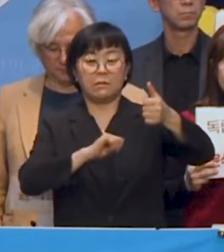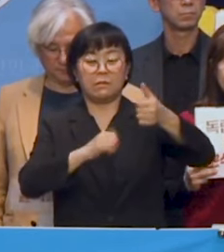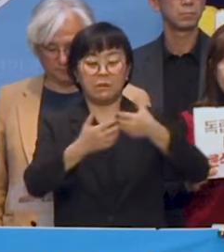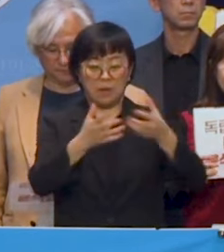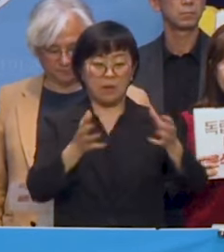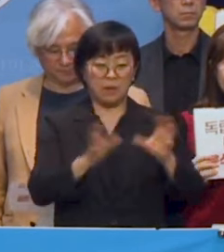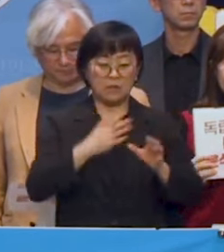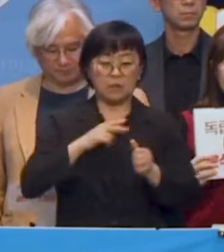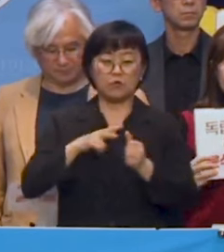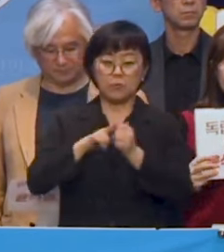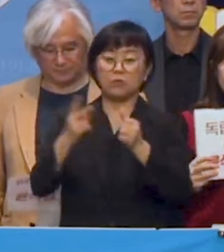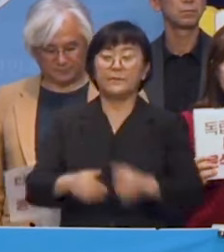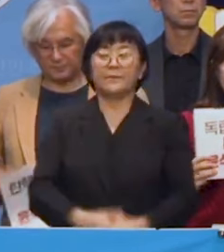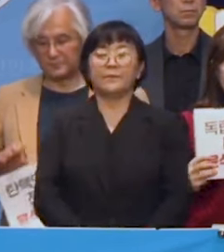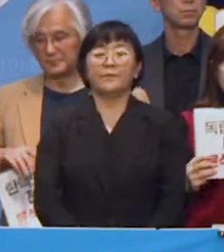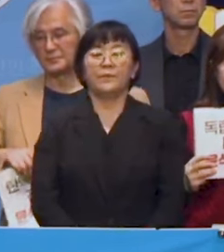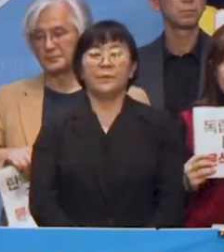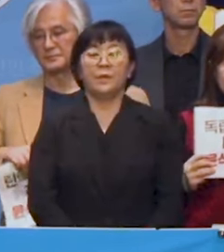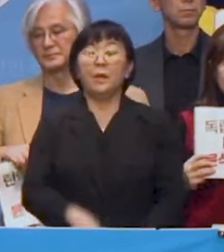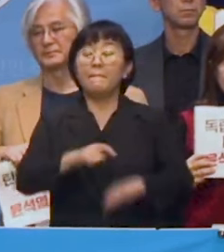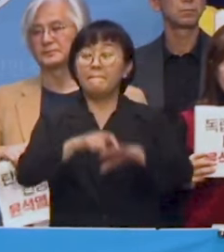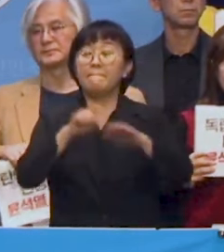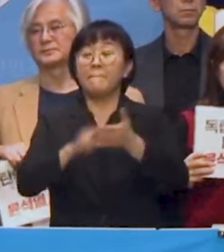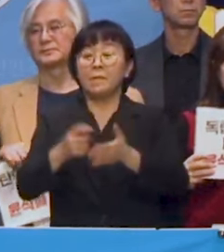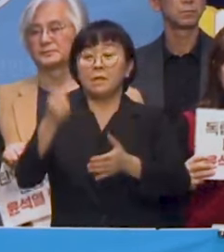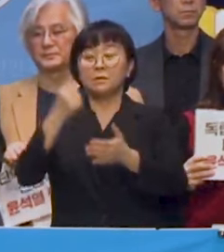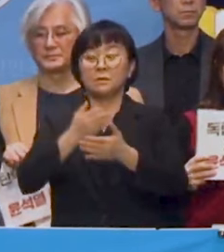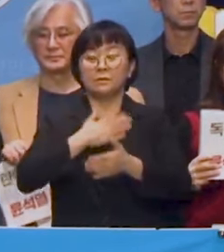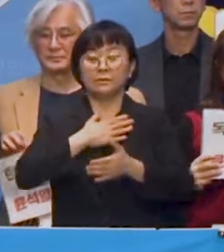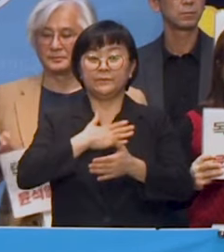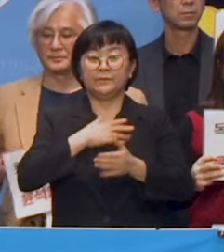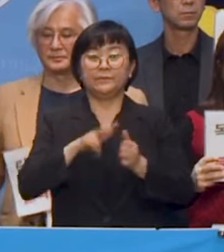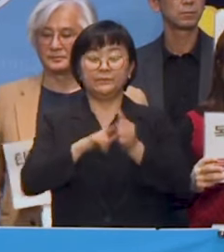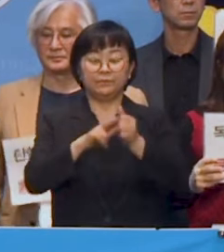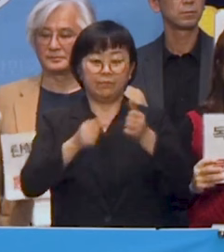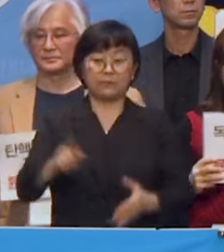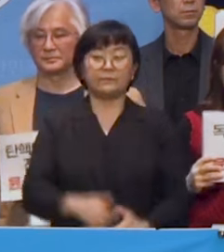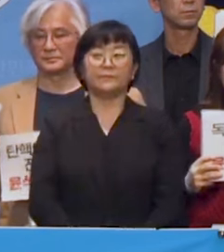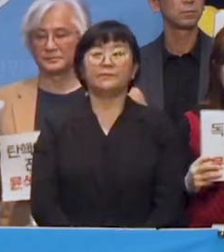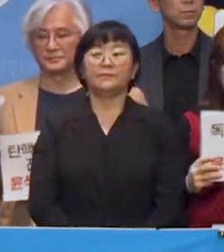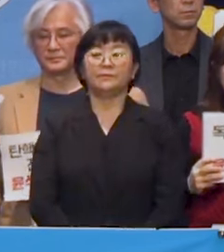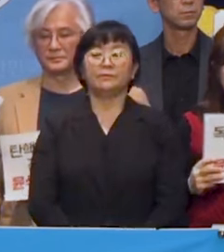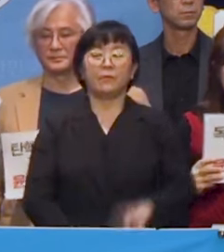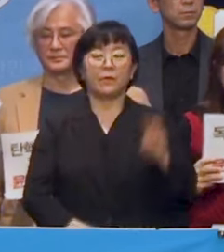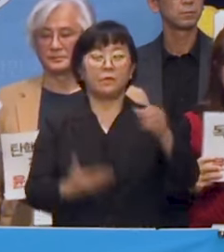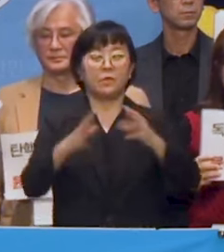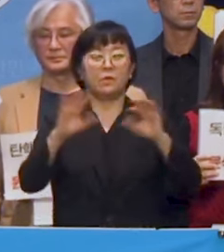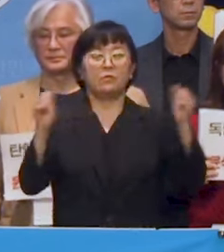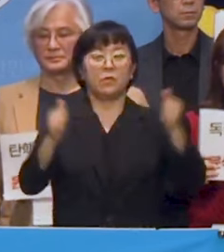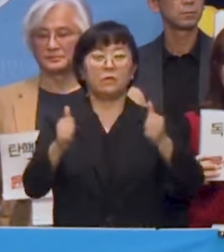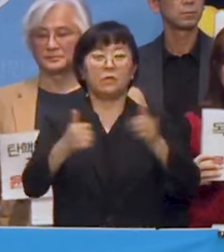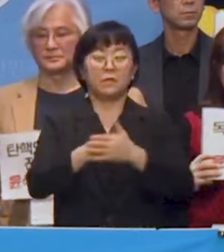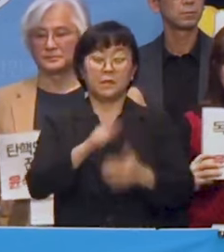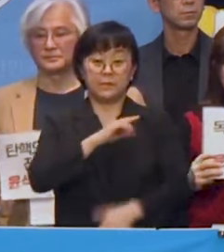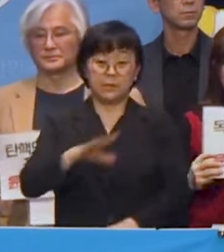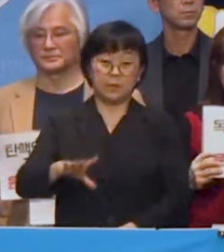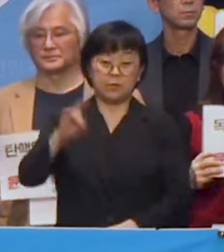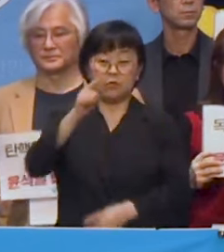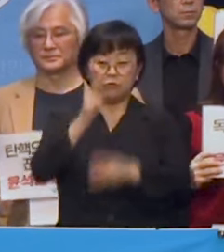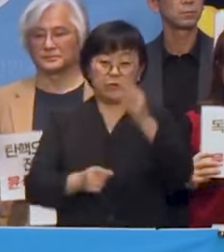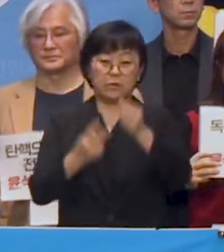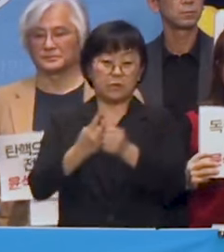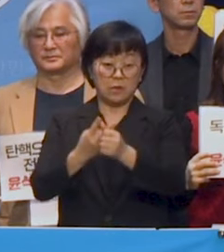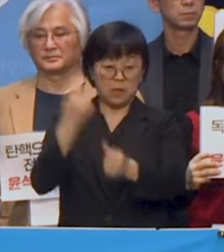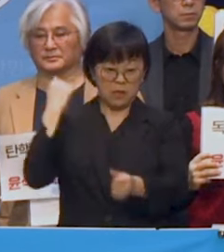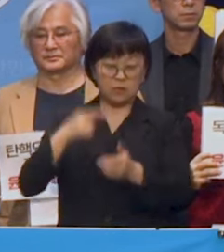제 출마의 두 번째 이유입니다. 이런 마음을 담아 저의 출마 결의를 밝히겠습니다. 22대 국회에서 가장 먼저 윤석열